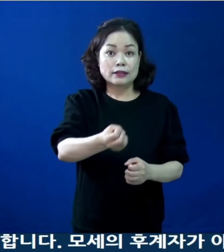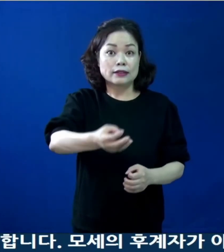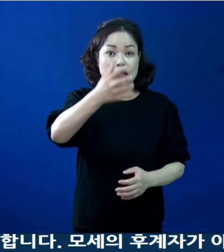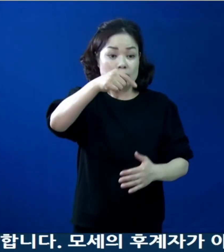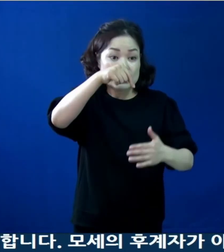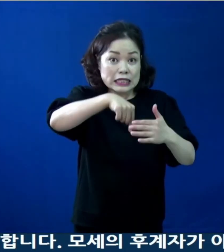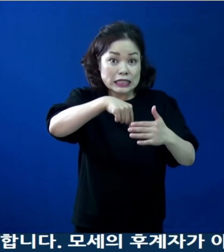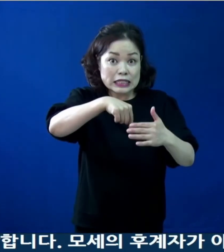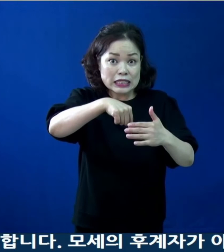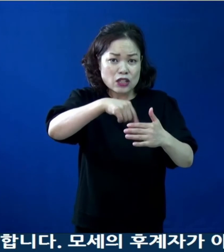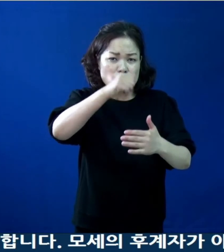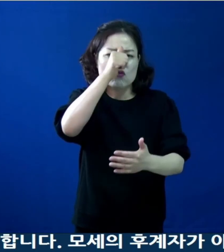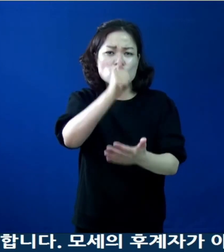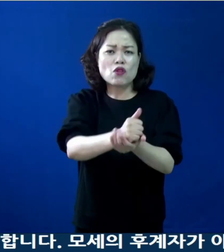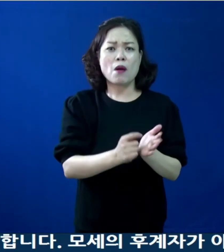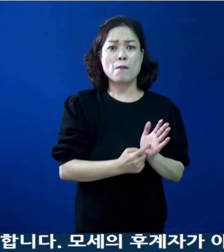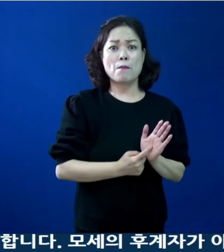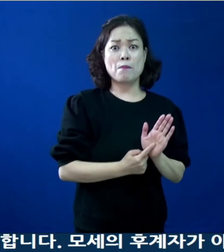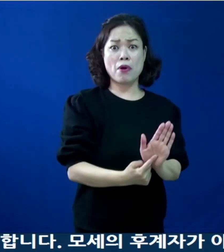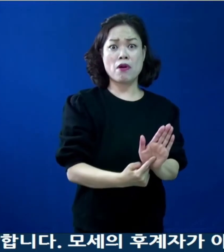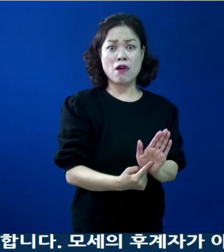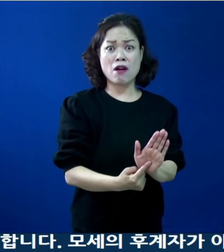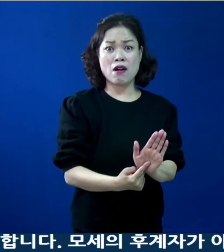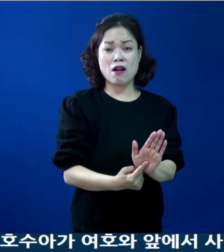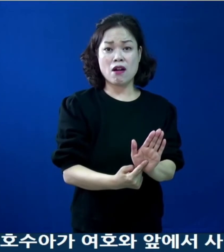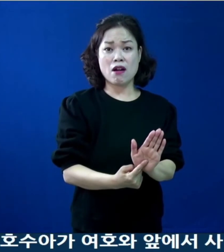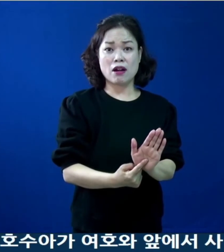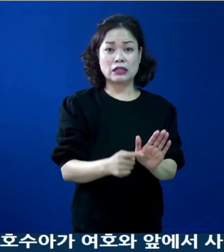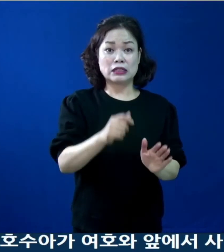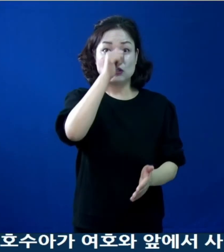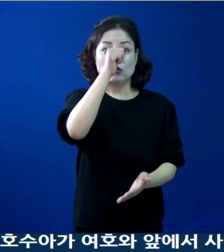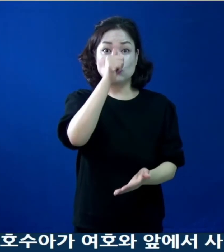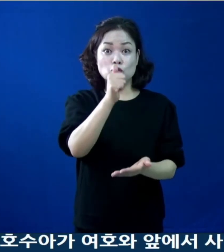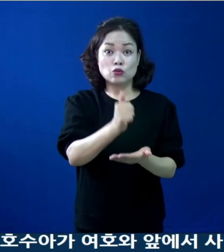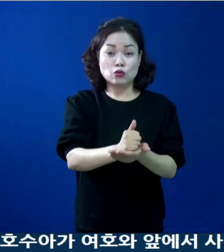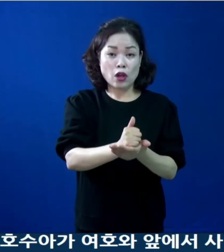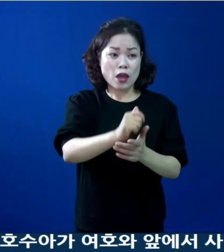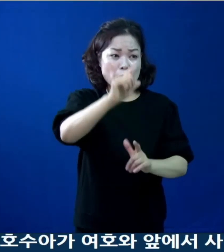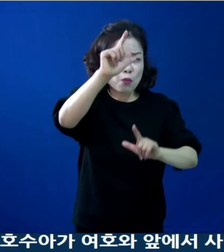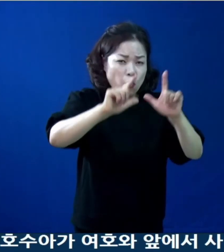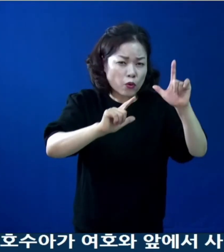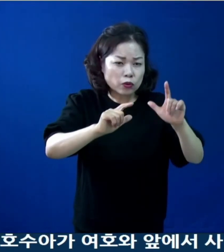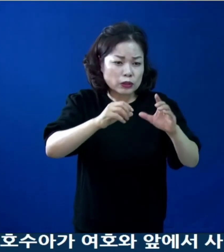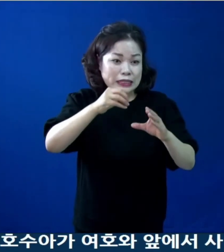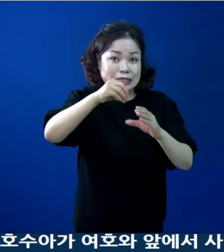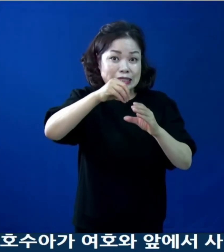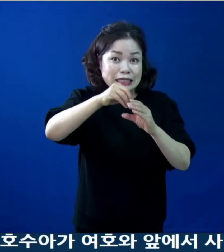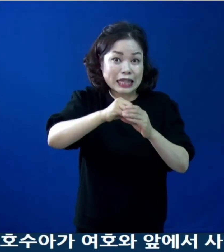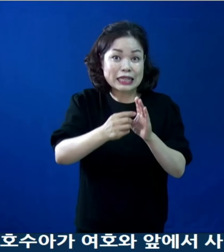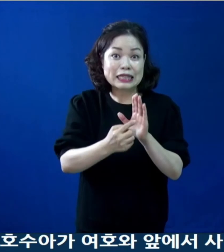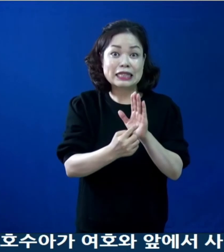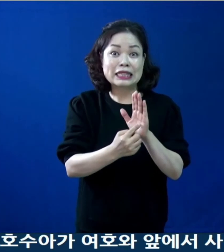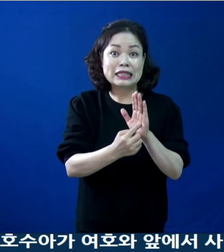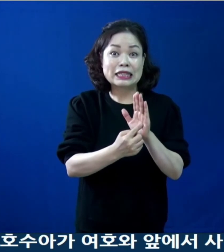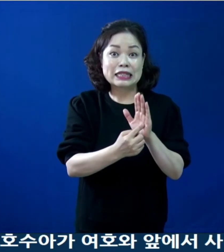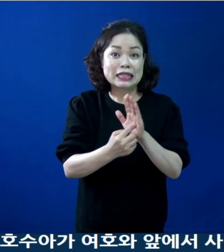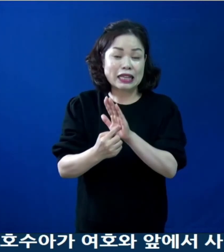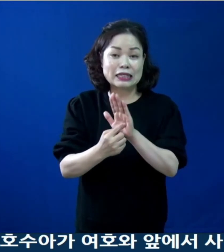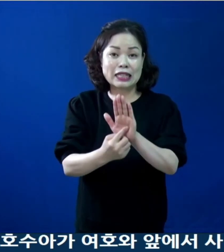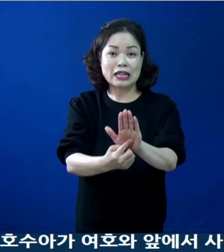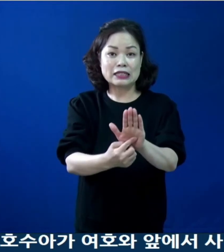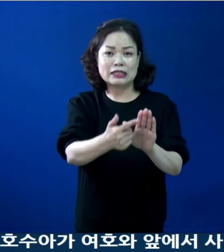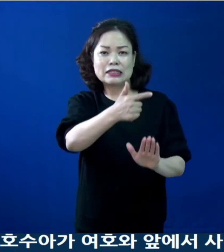대제사장 속에 있는 죄가 드러나는데 그 죄의 모습을 담고 나타난